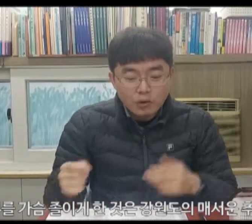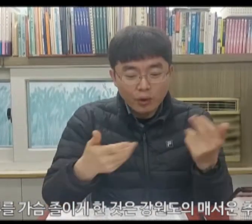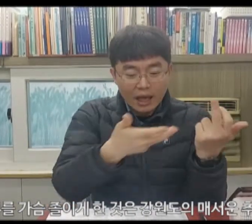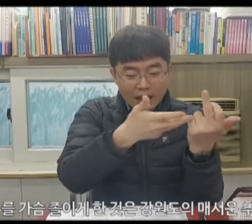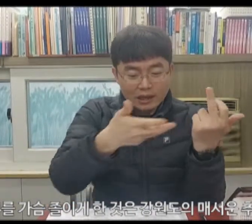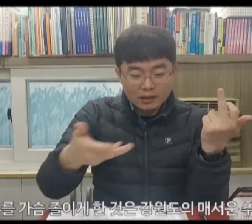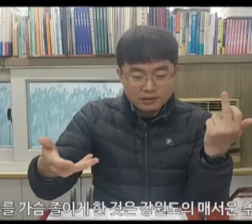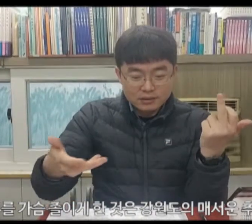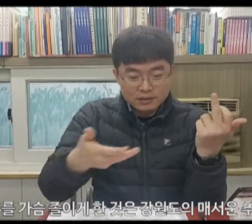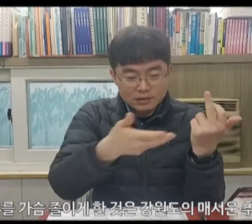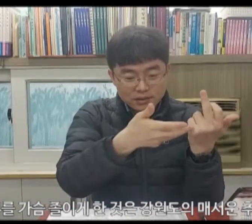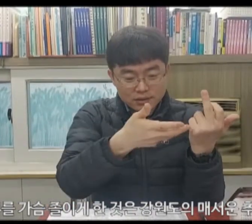강원도에